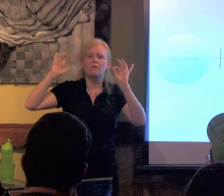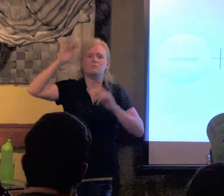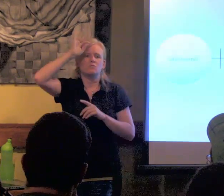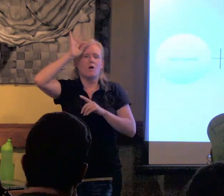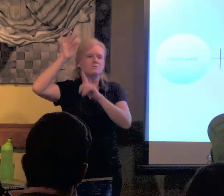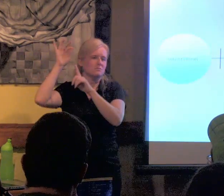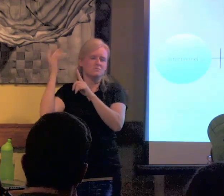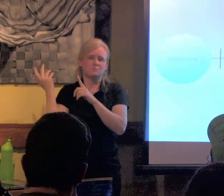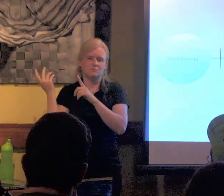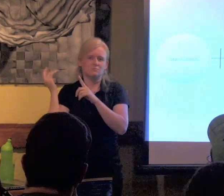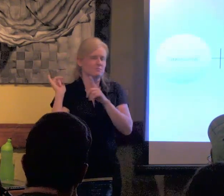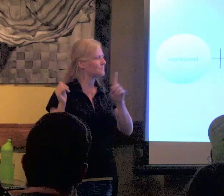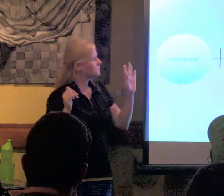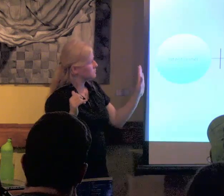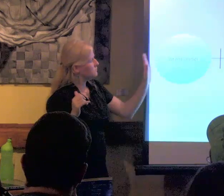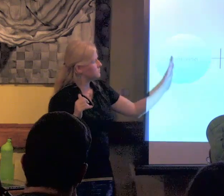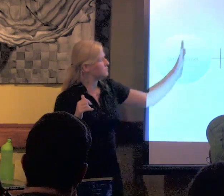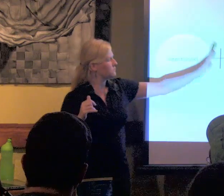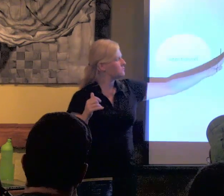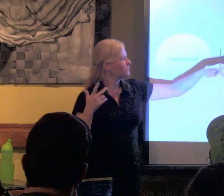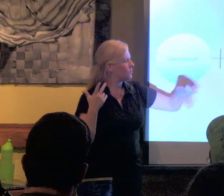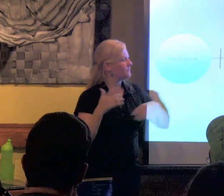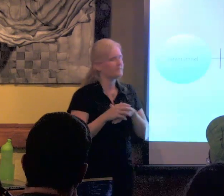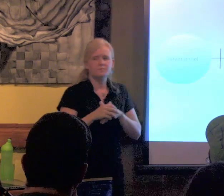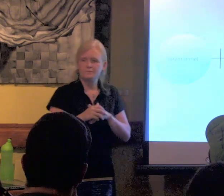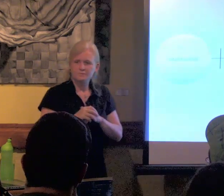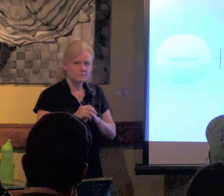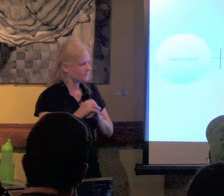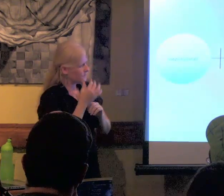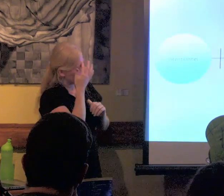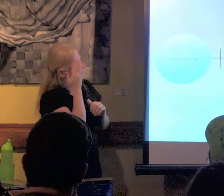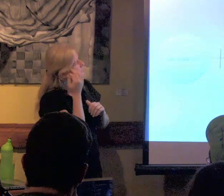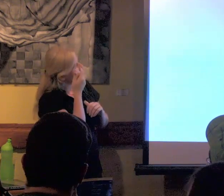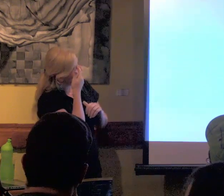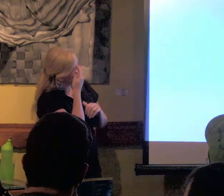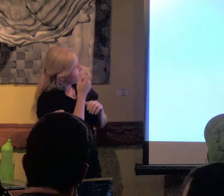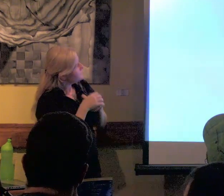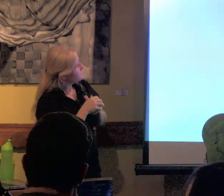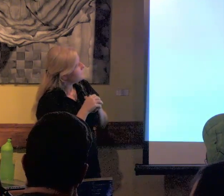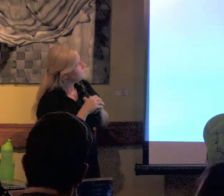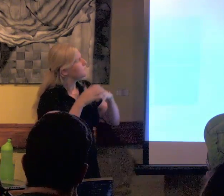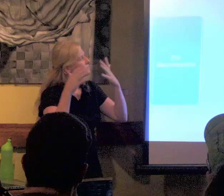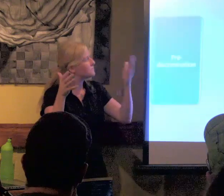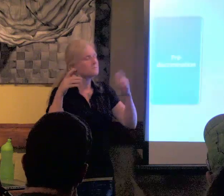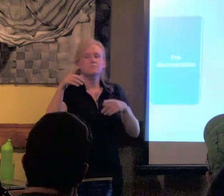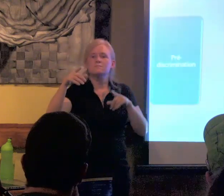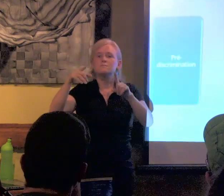comportement est approprié, ainsi de suite. Mais souvent, c'est une méconnaissance. Donc, vous voyez les trois catégories d'audisme.